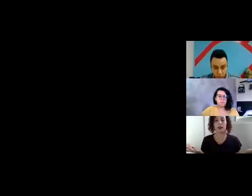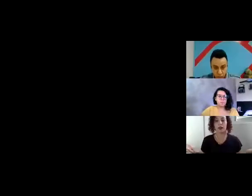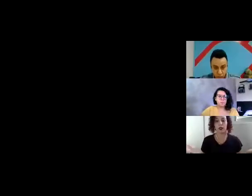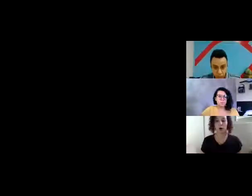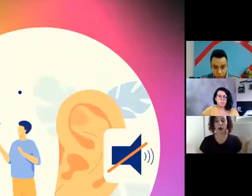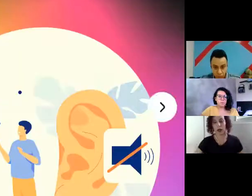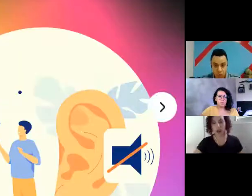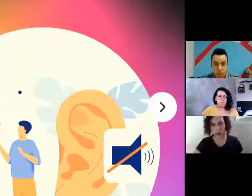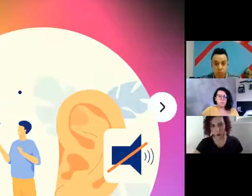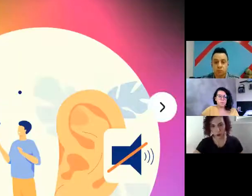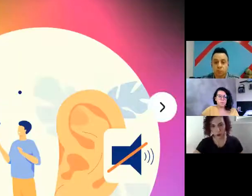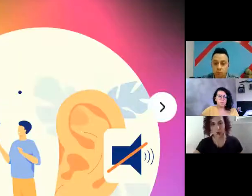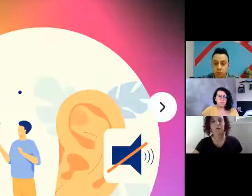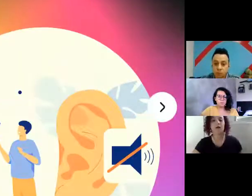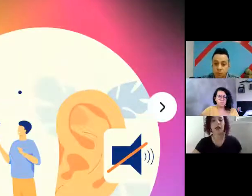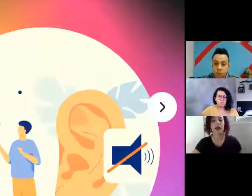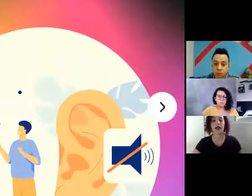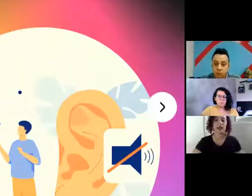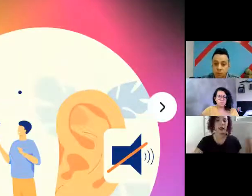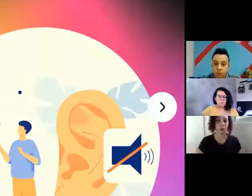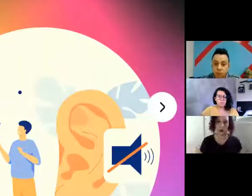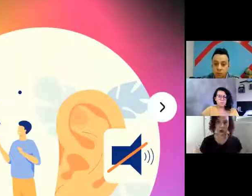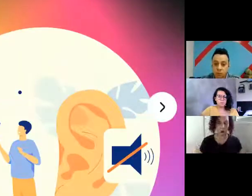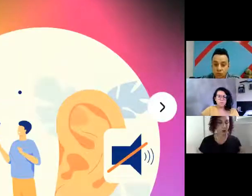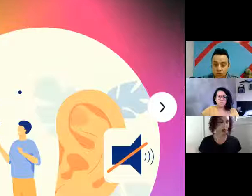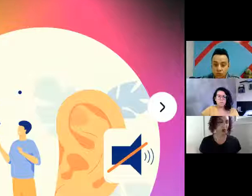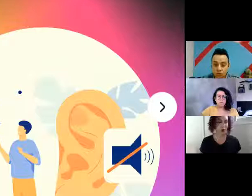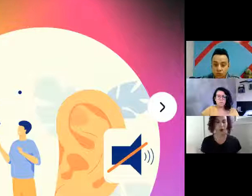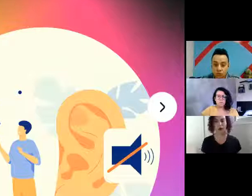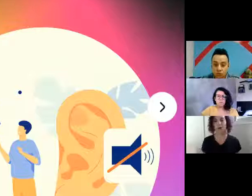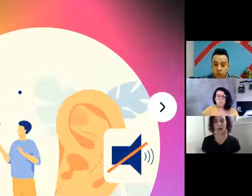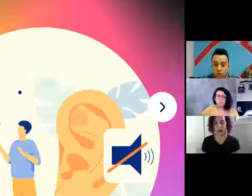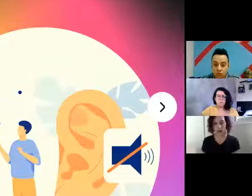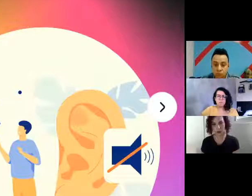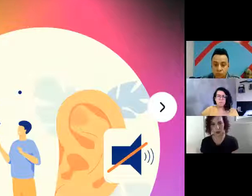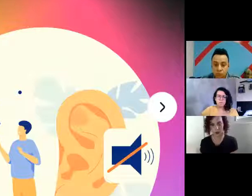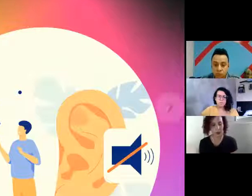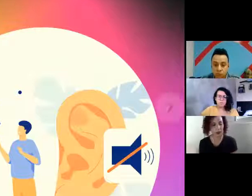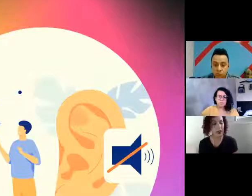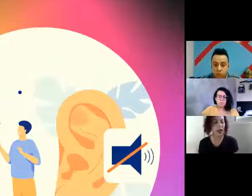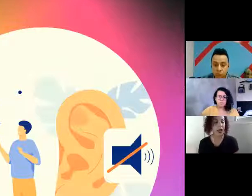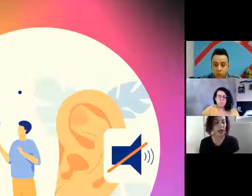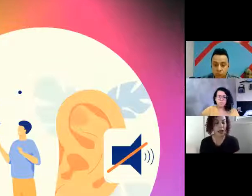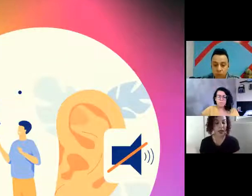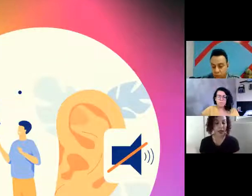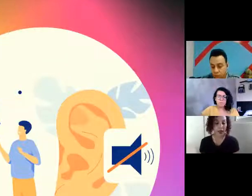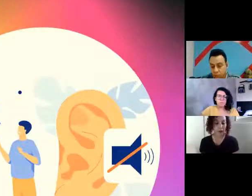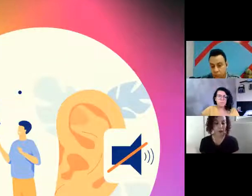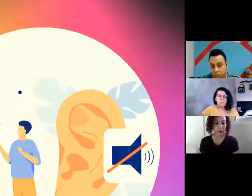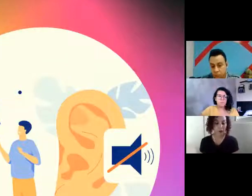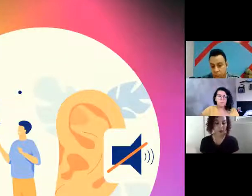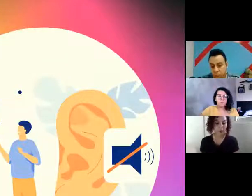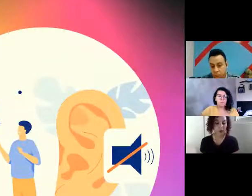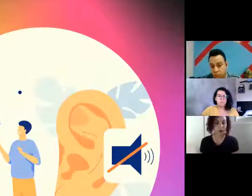Eu queria desejar boa tarde a todos, agradecer muito, antes de mais nada, a presença de vocês.